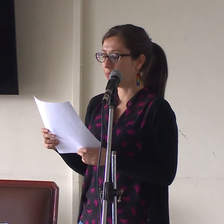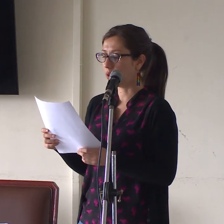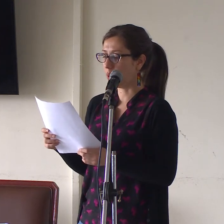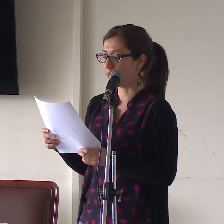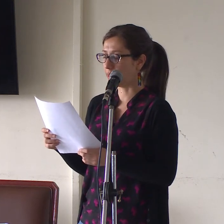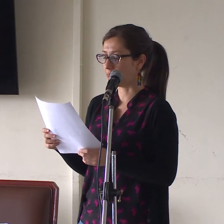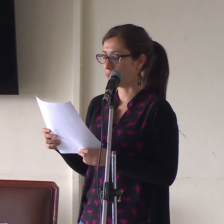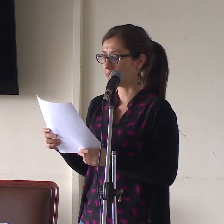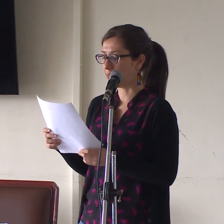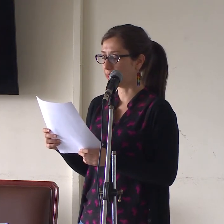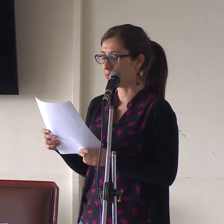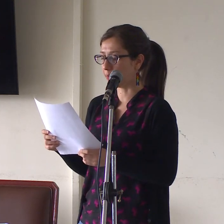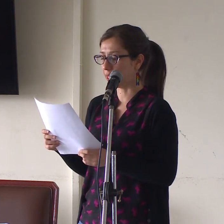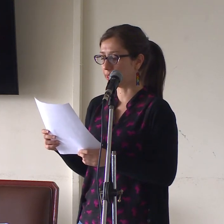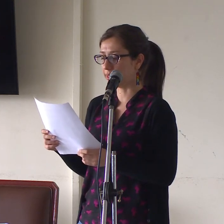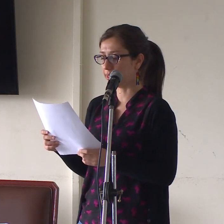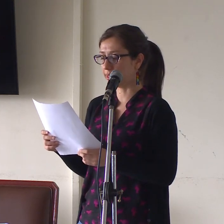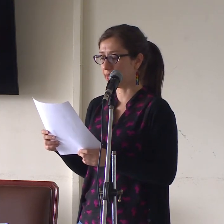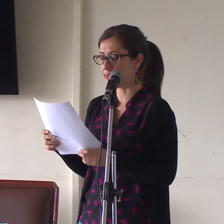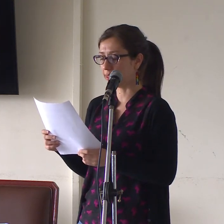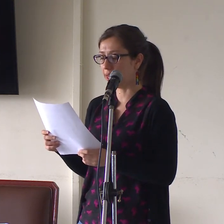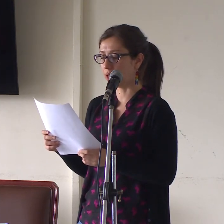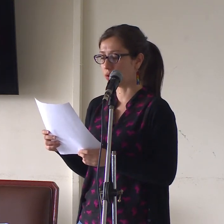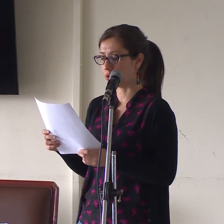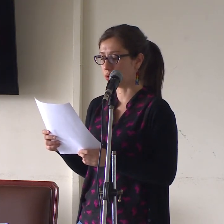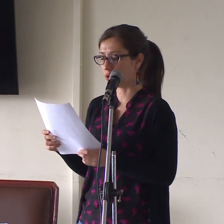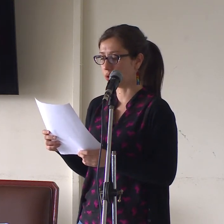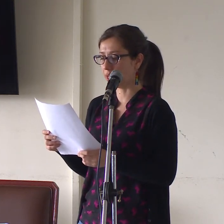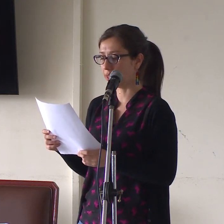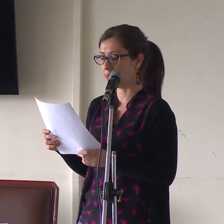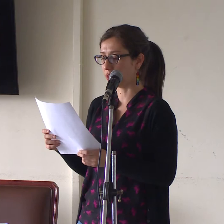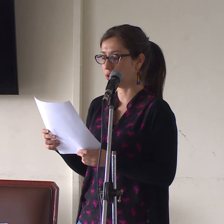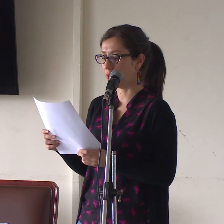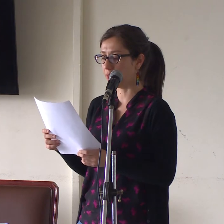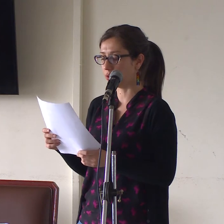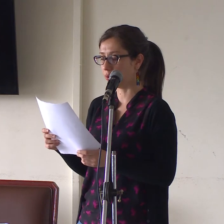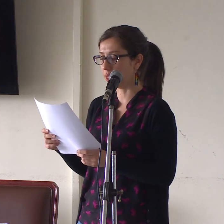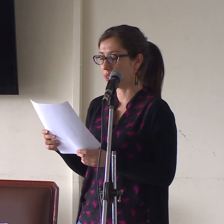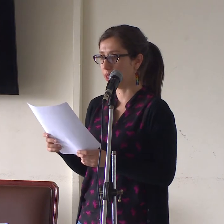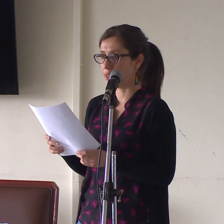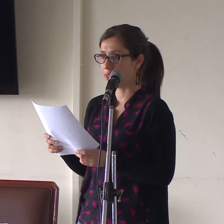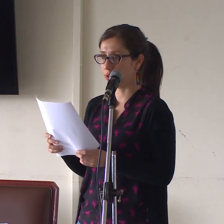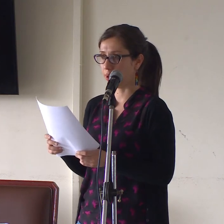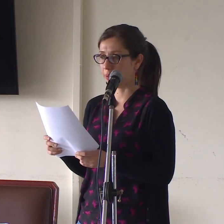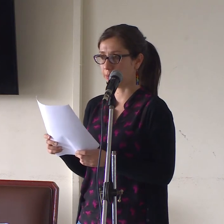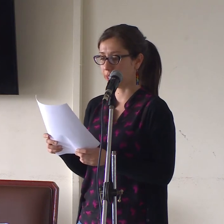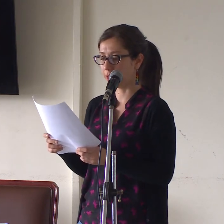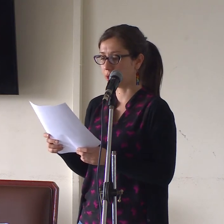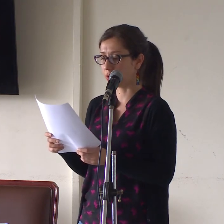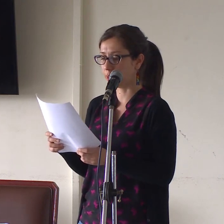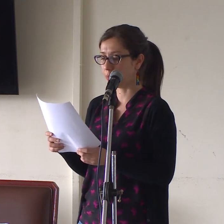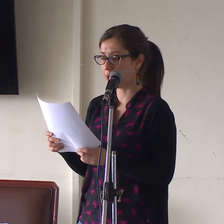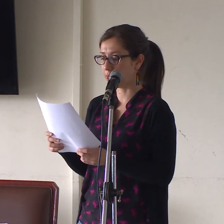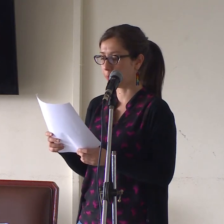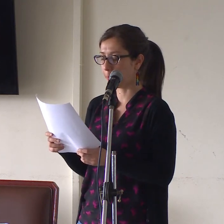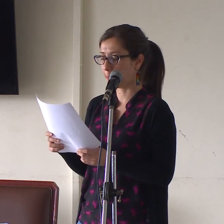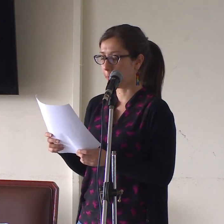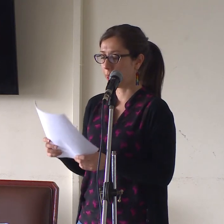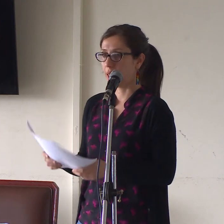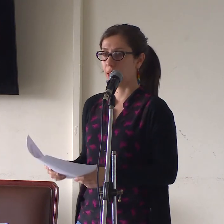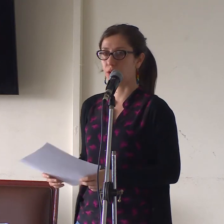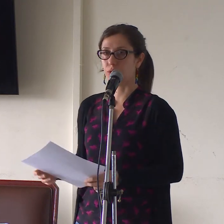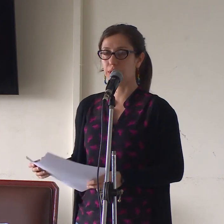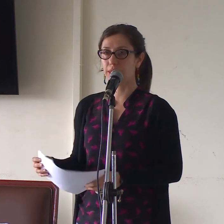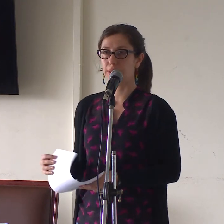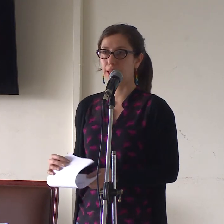en el cual se resalta las herramientas necesarias en la construcción del derecho a la ciudad desde una perspectiva contemporánea